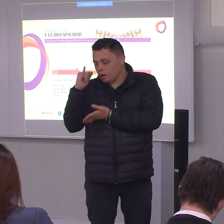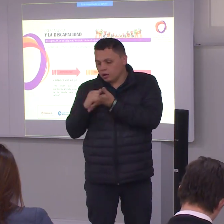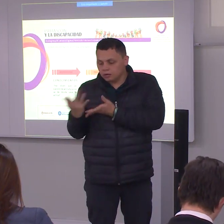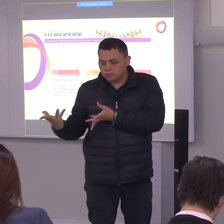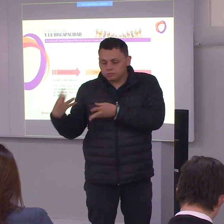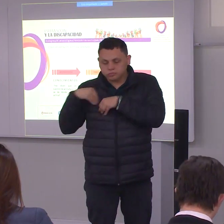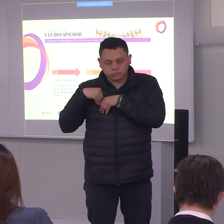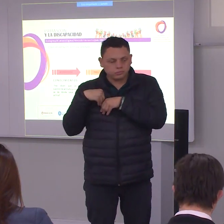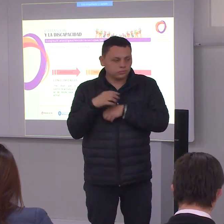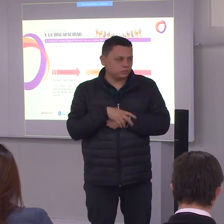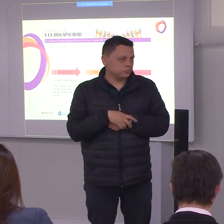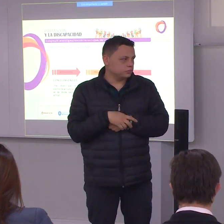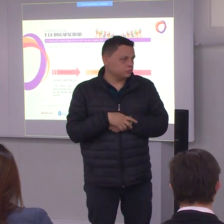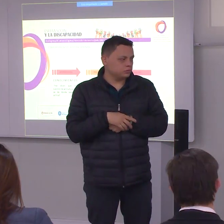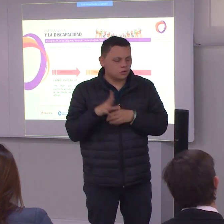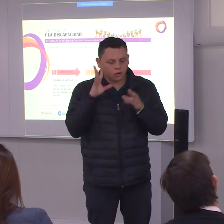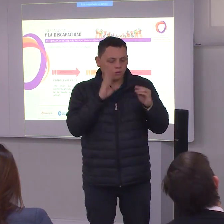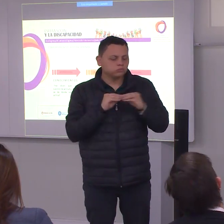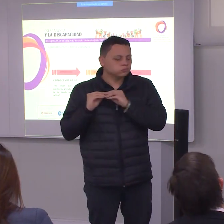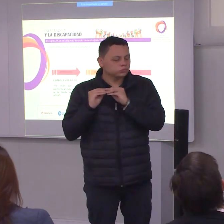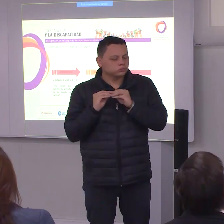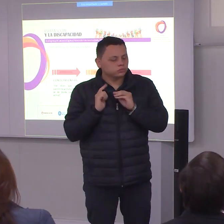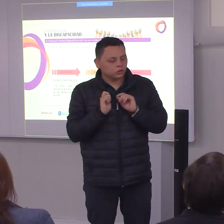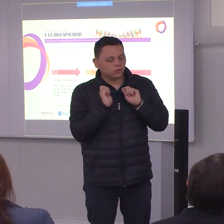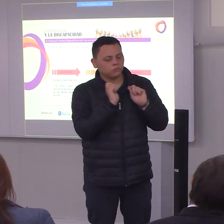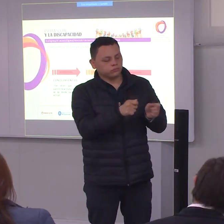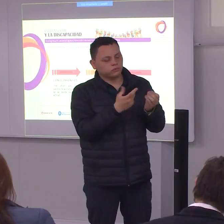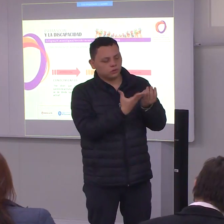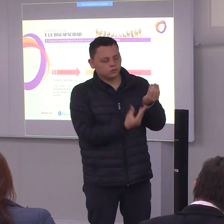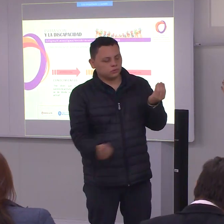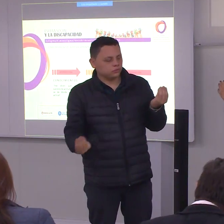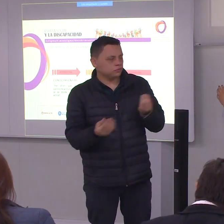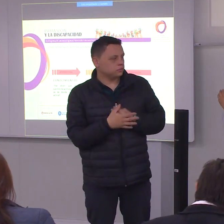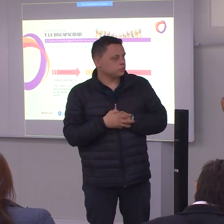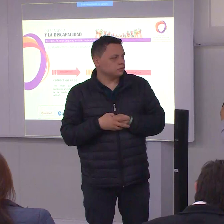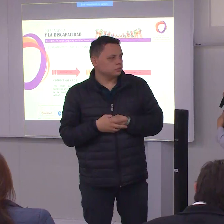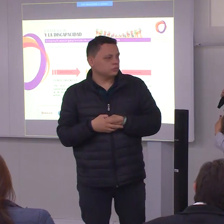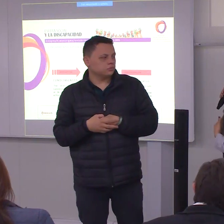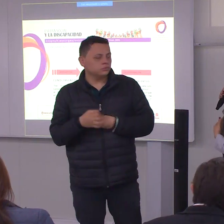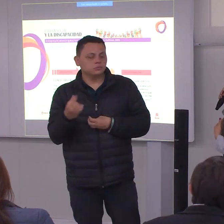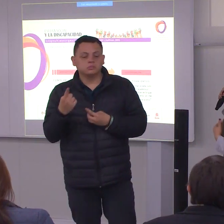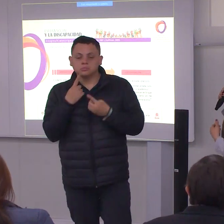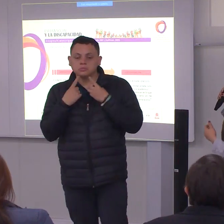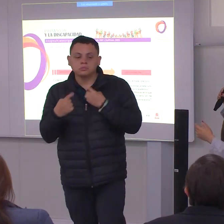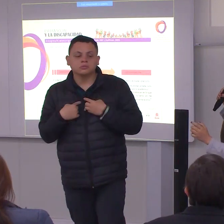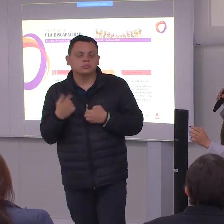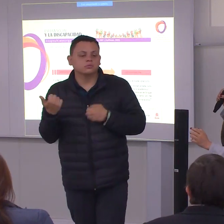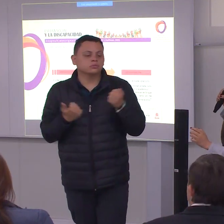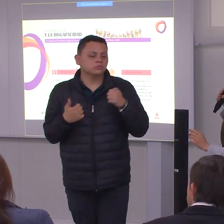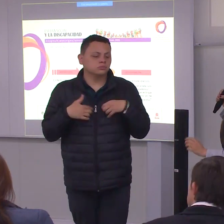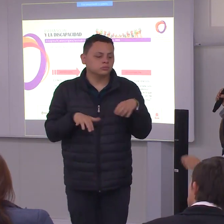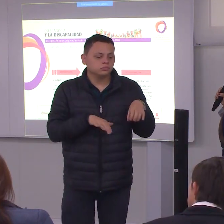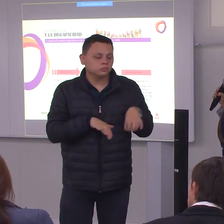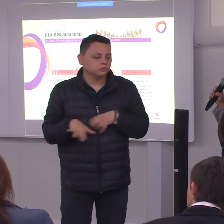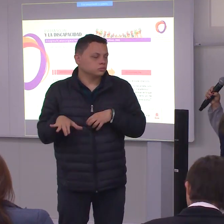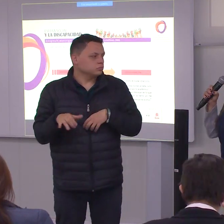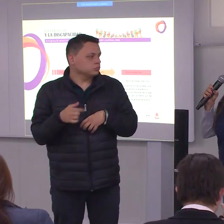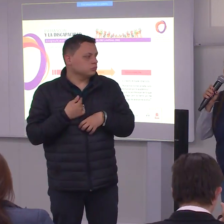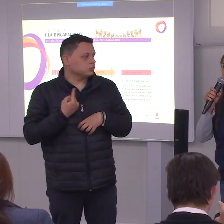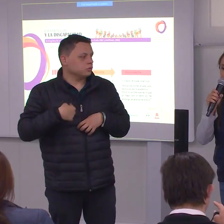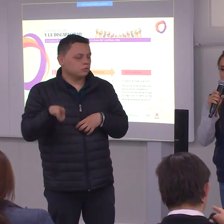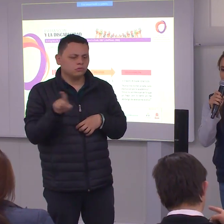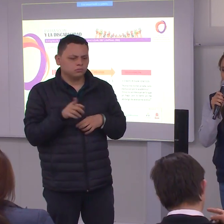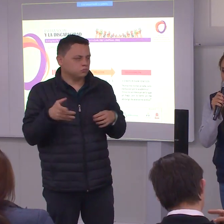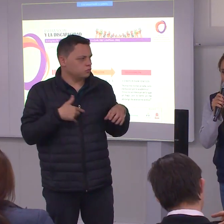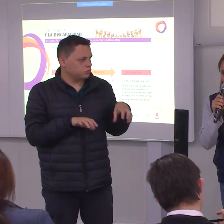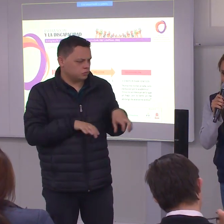nos hemos puesto de acuerdo para generar una categoría entonces aquí dice me dicen que es cuestión de actitud yo no sé